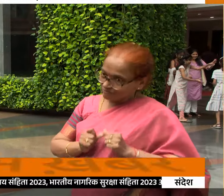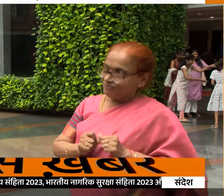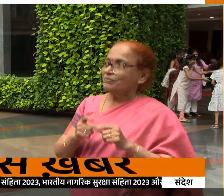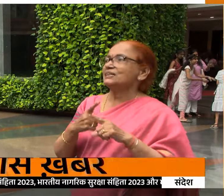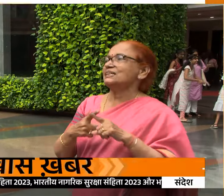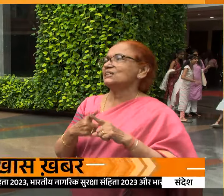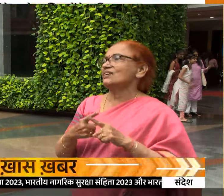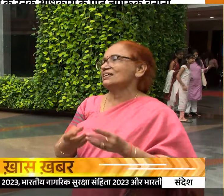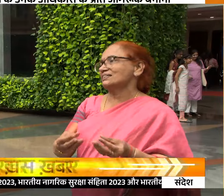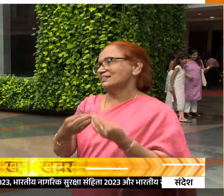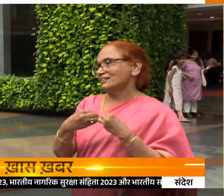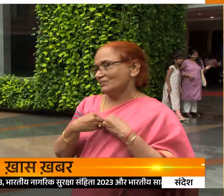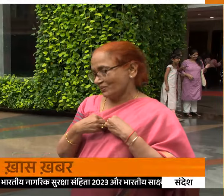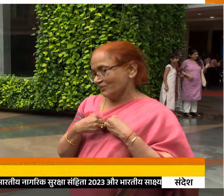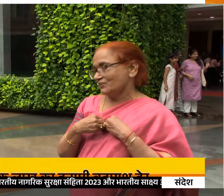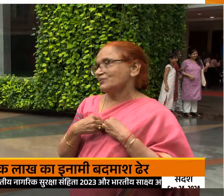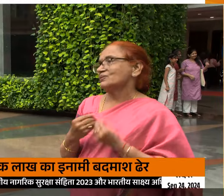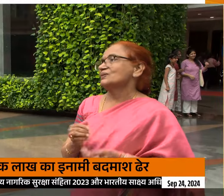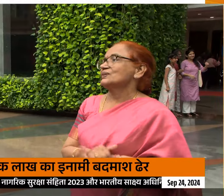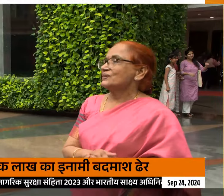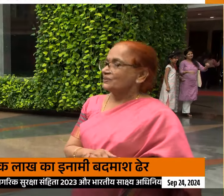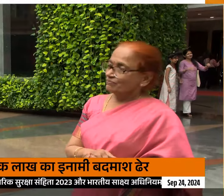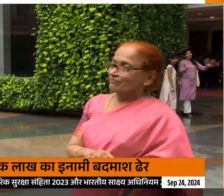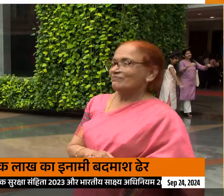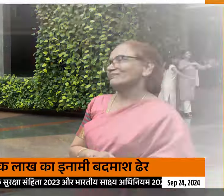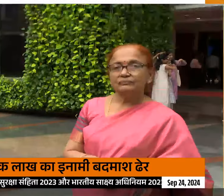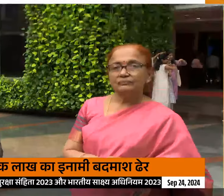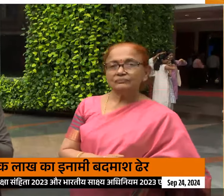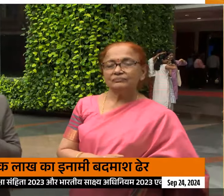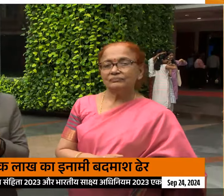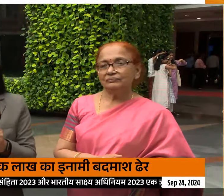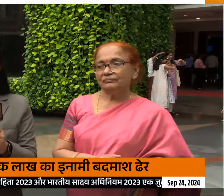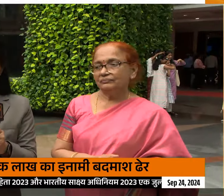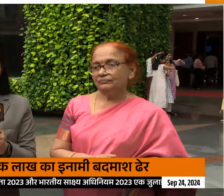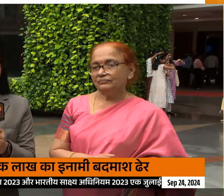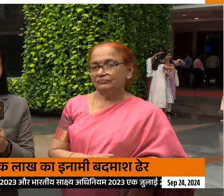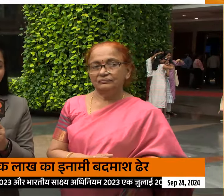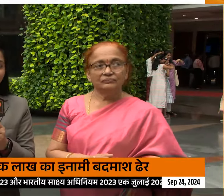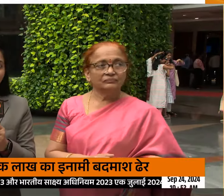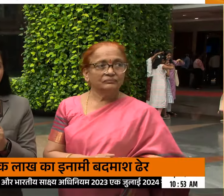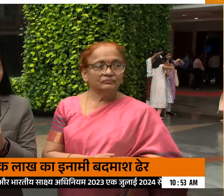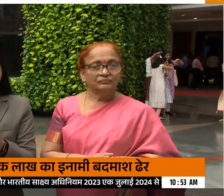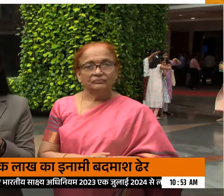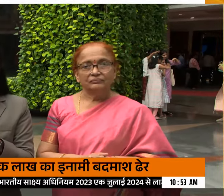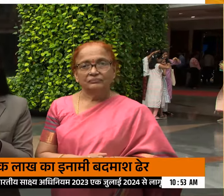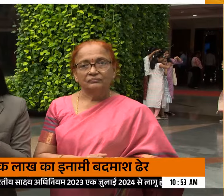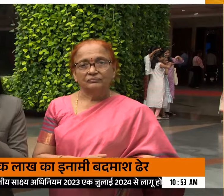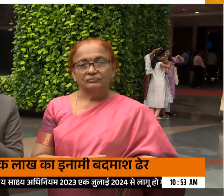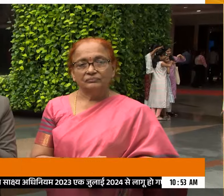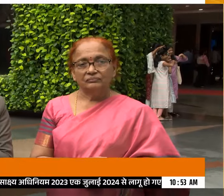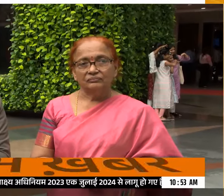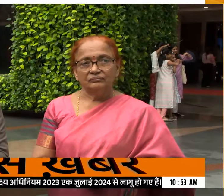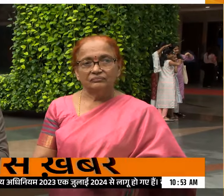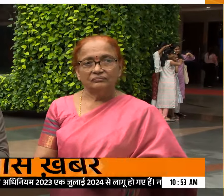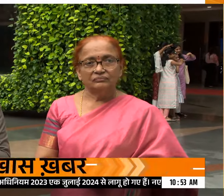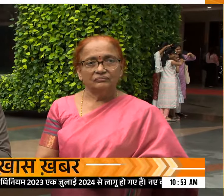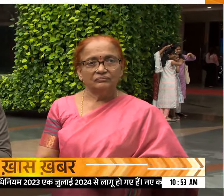करें उसके बाद हमें एक positive answer दें यह आज से नहीं पचास सालों से अपने institute को चला रही हैं और वहां से